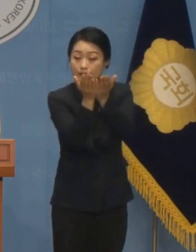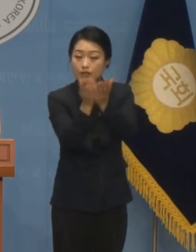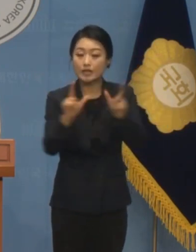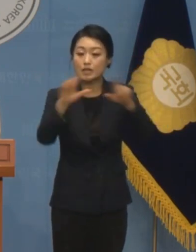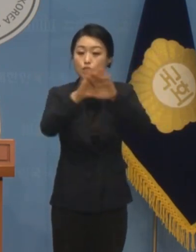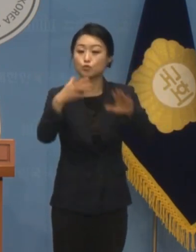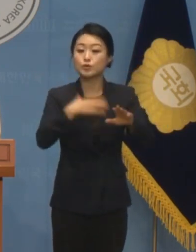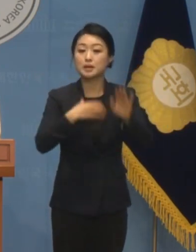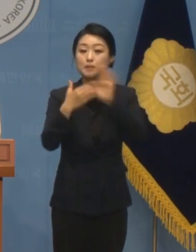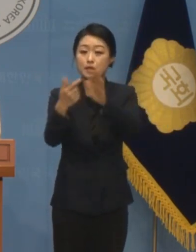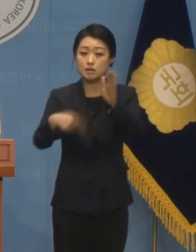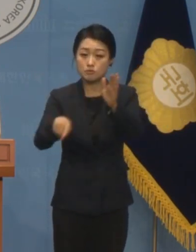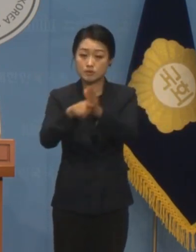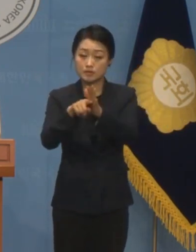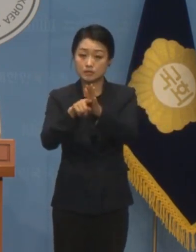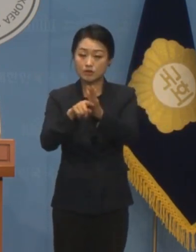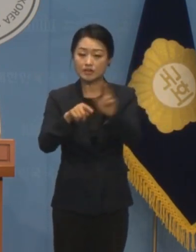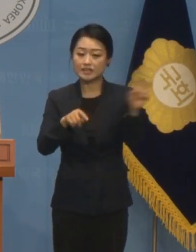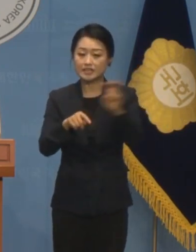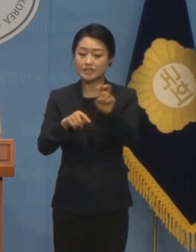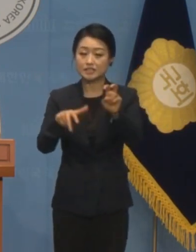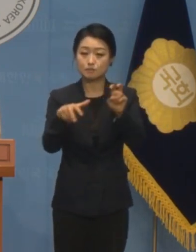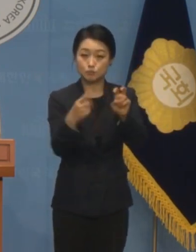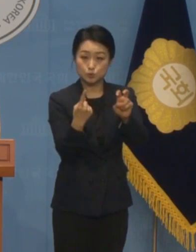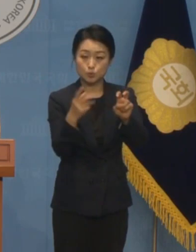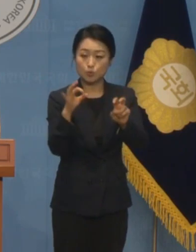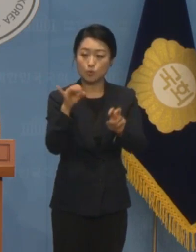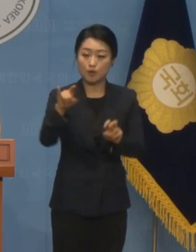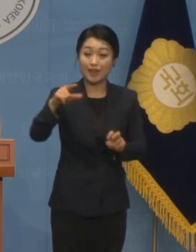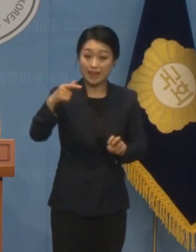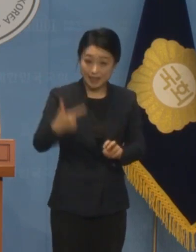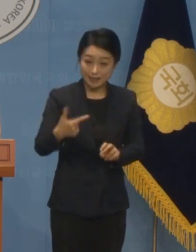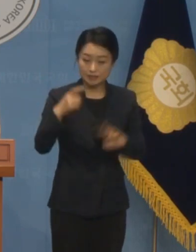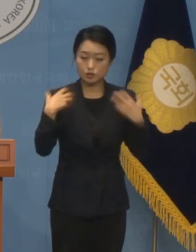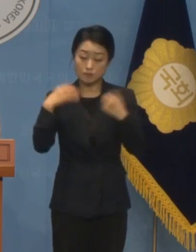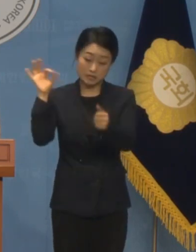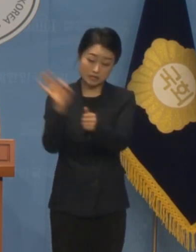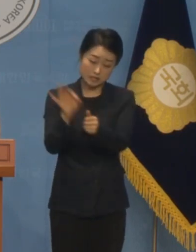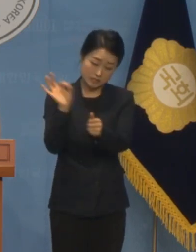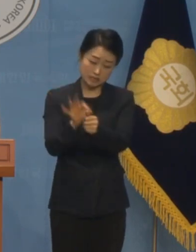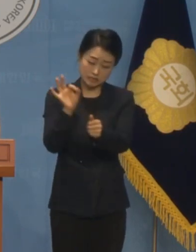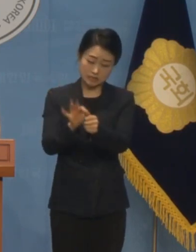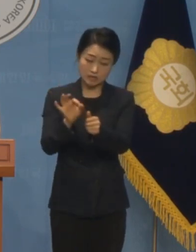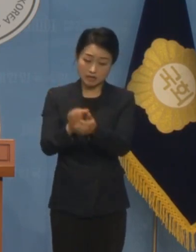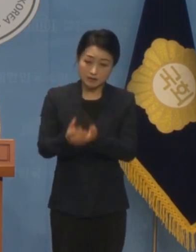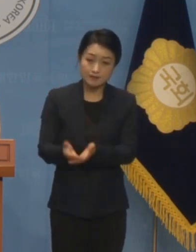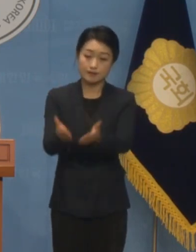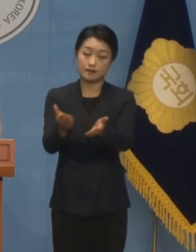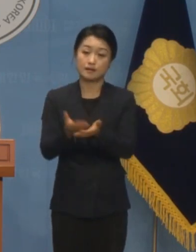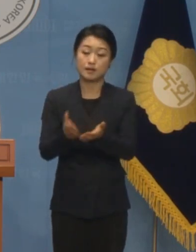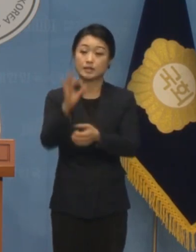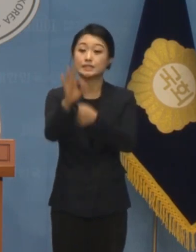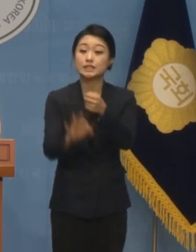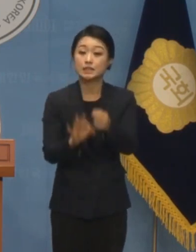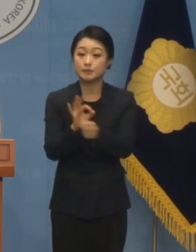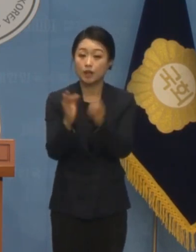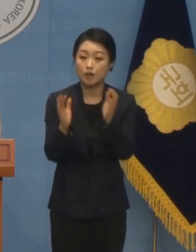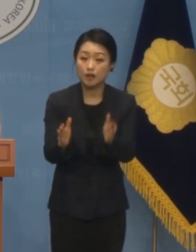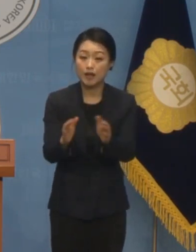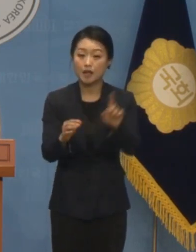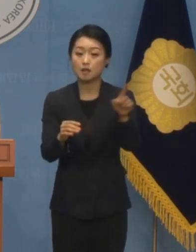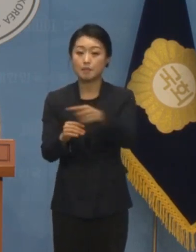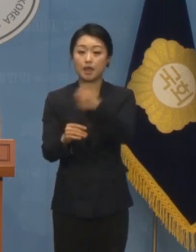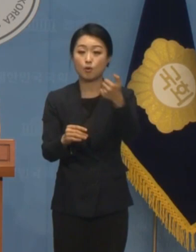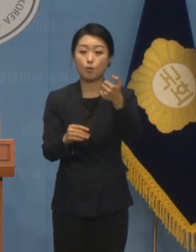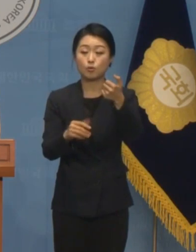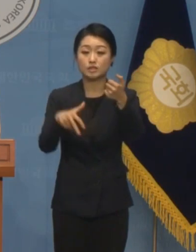기후위기 대응에 20조 엔의 정부 지원금을 마중물로 해서 앞으로 10년간